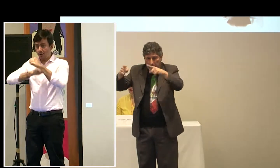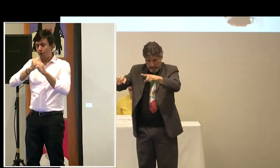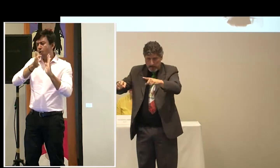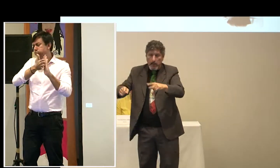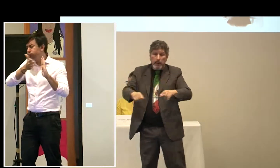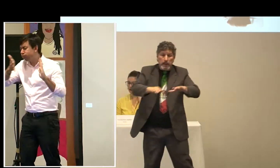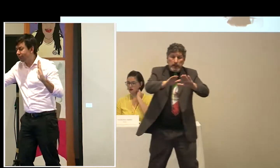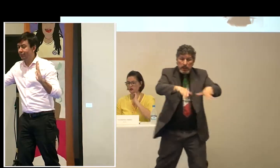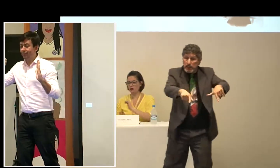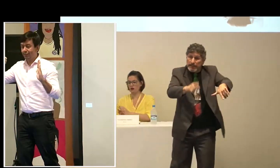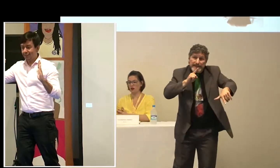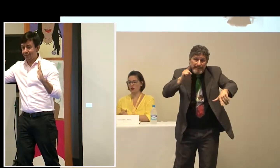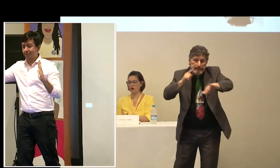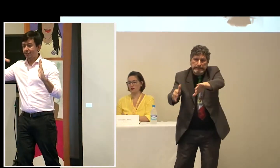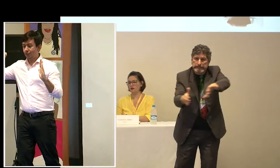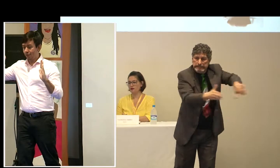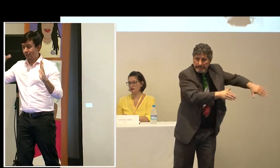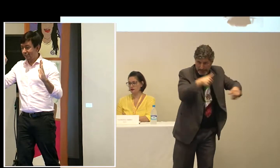1967